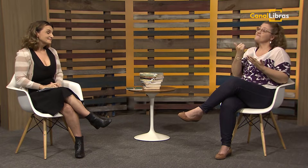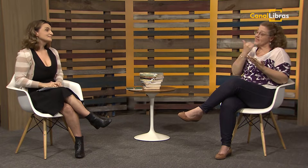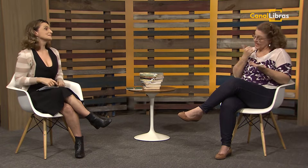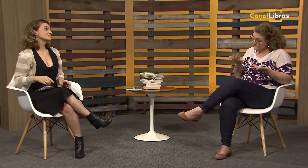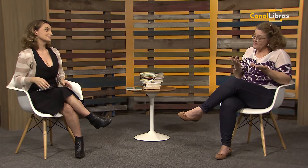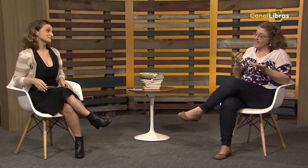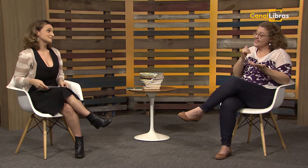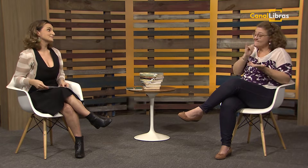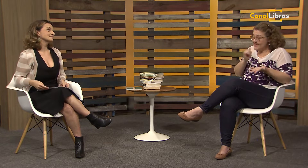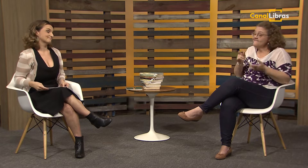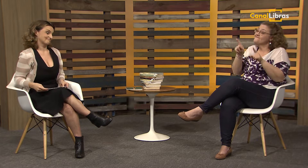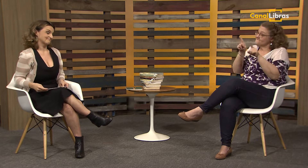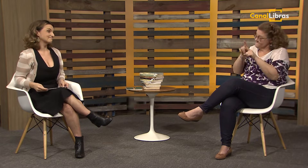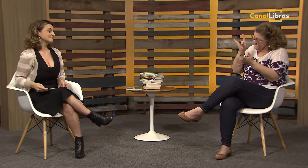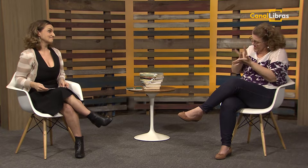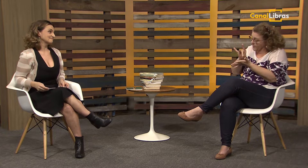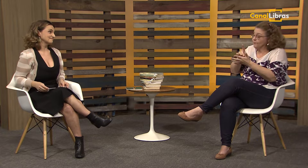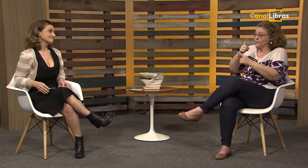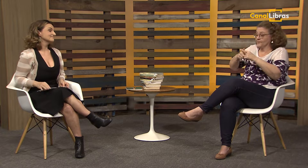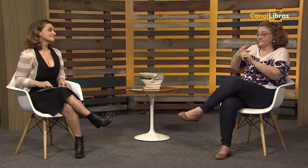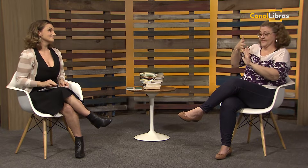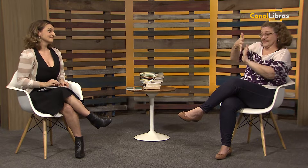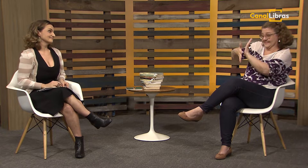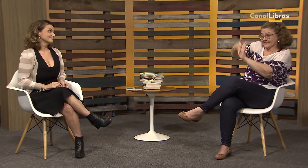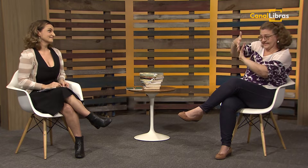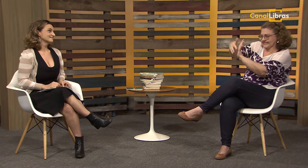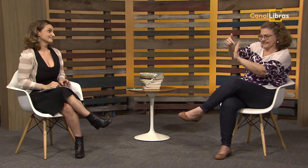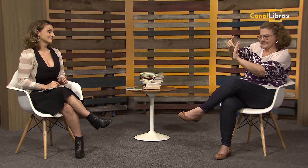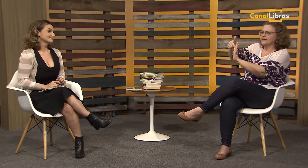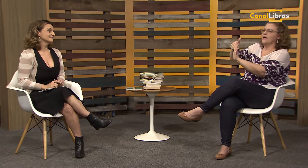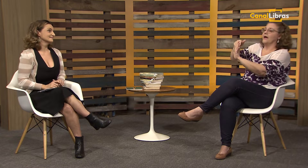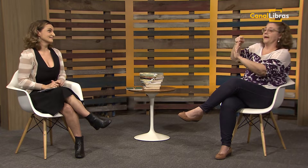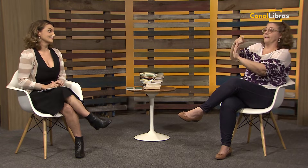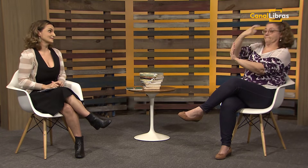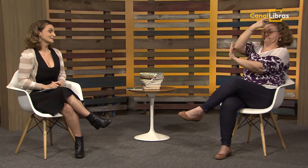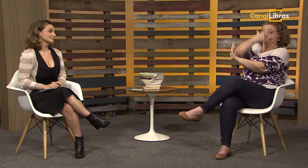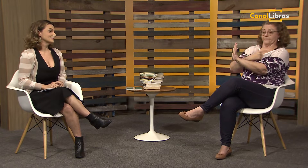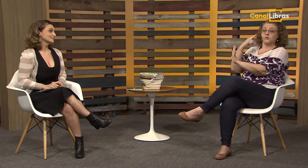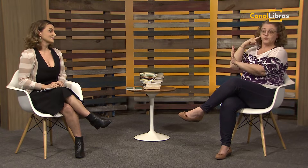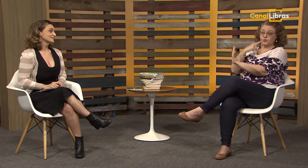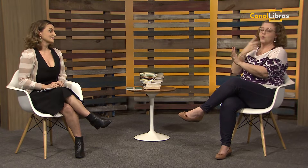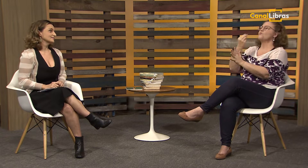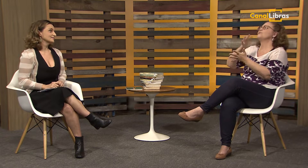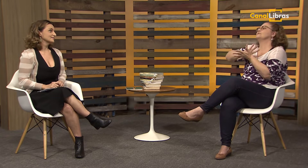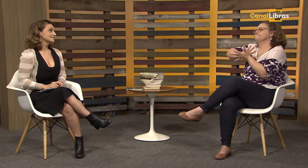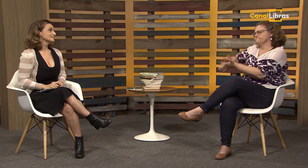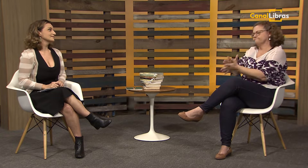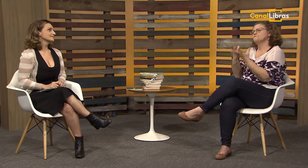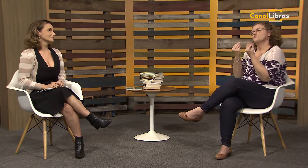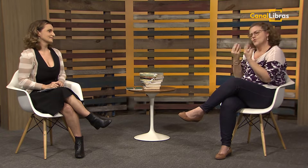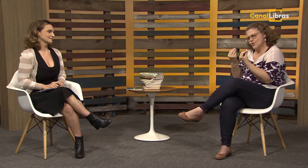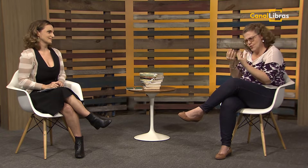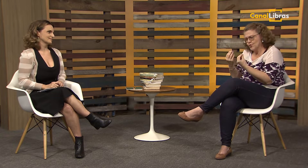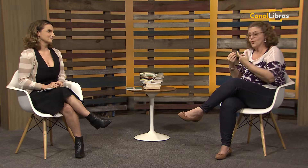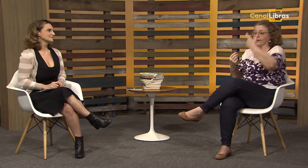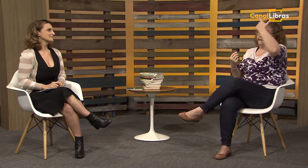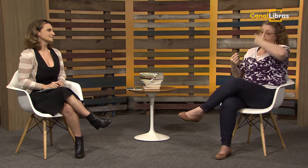Infelizmente, o preconceito linguístico é um fato e há, sim, o preconceito quanto ao surdo usuário da língua de sinais. Há o estigma